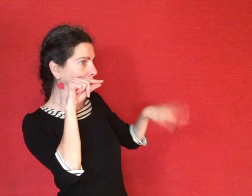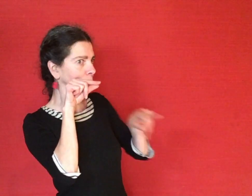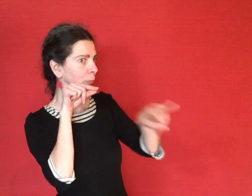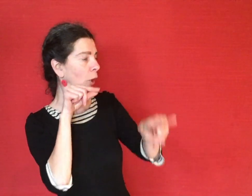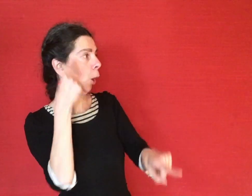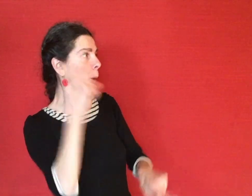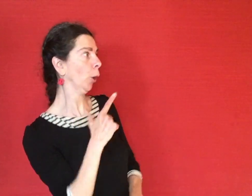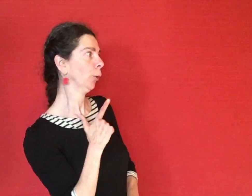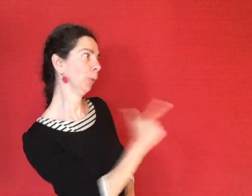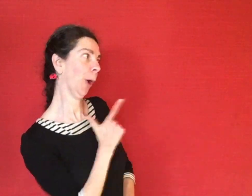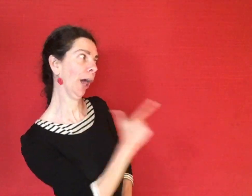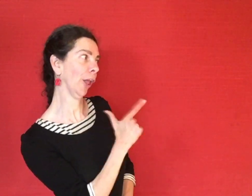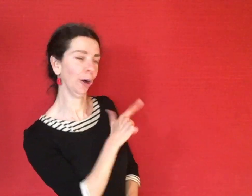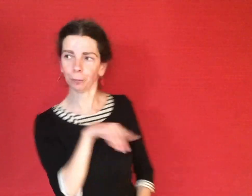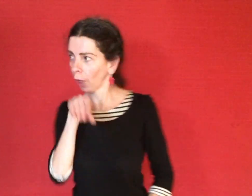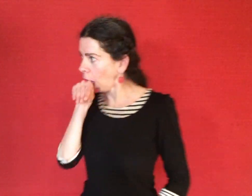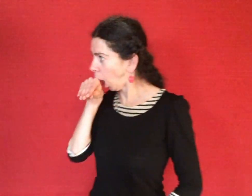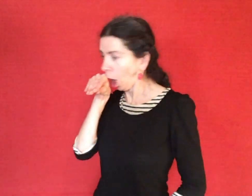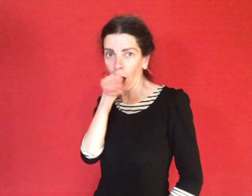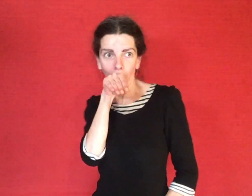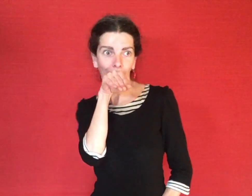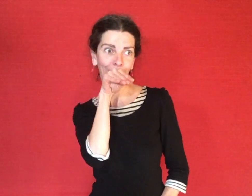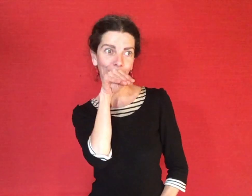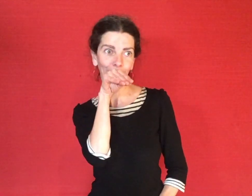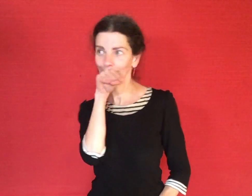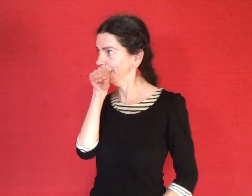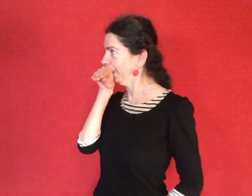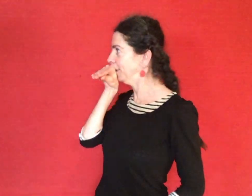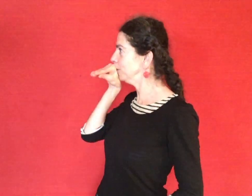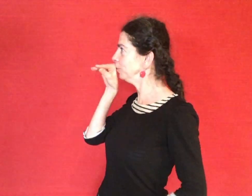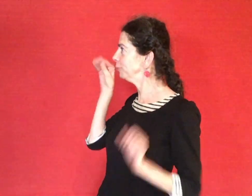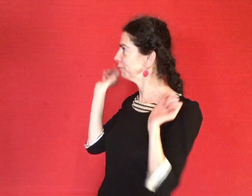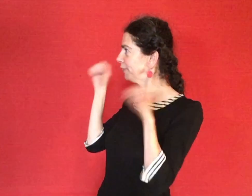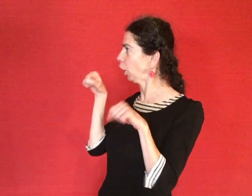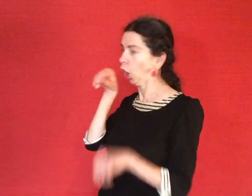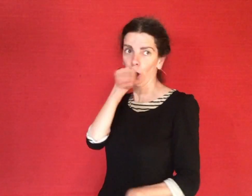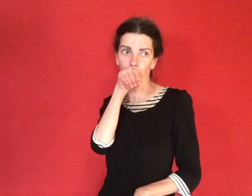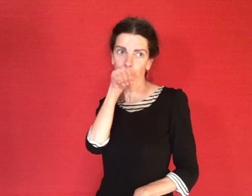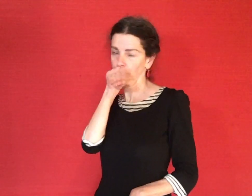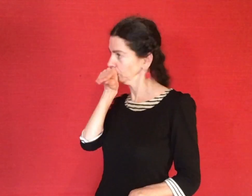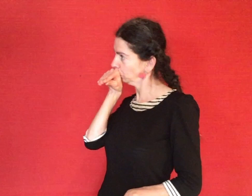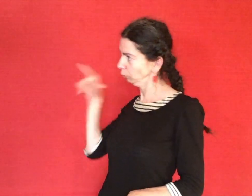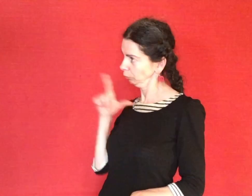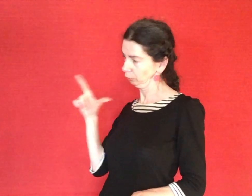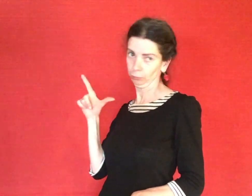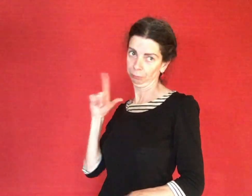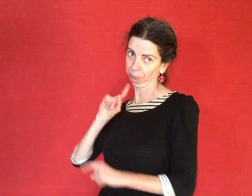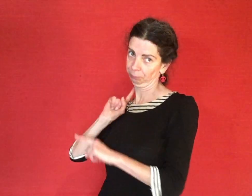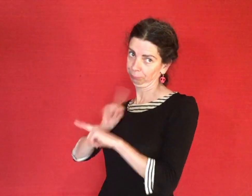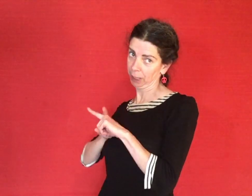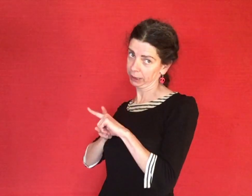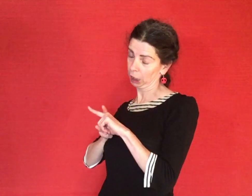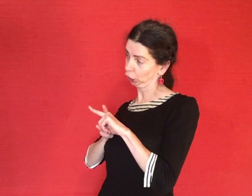C'est pour nous deux, dit le poussin. D'accord, dit le caneton, on